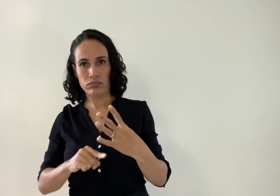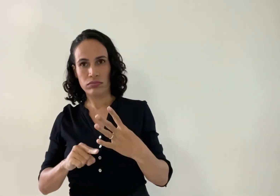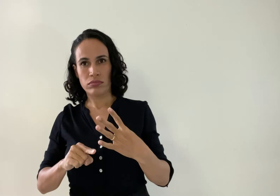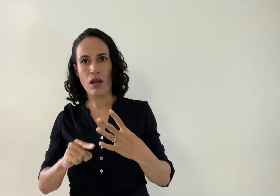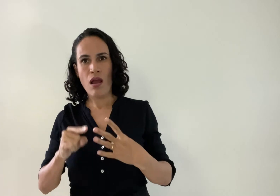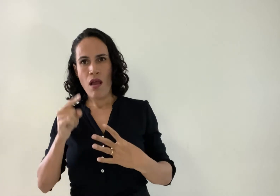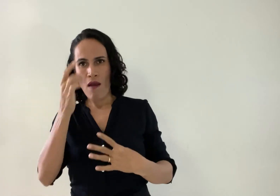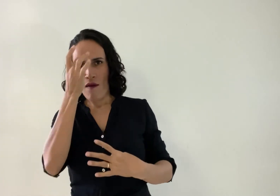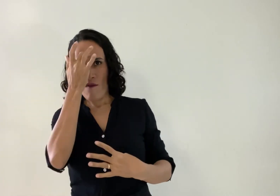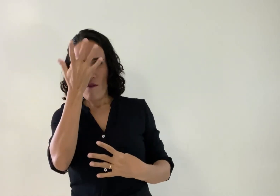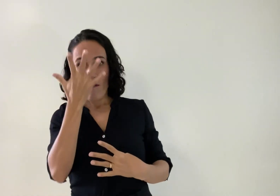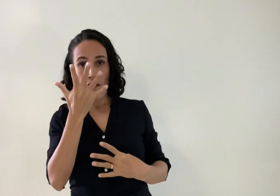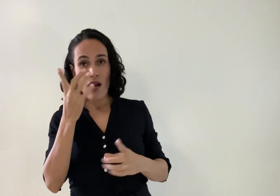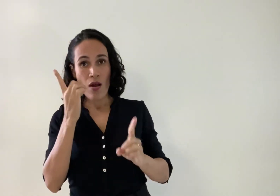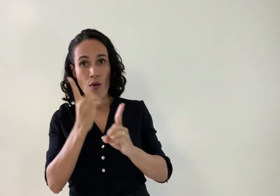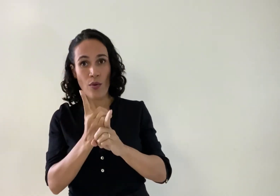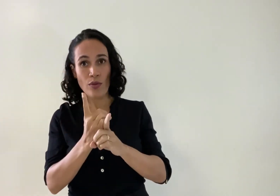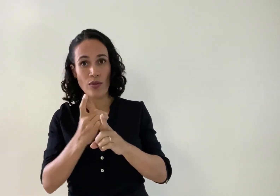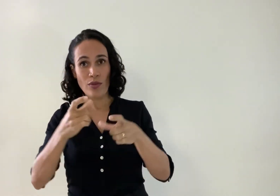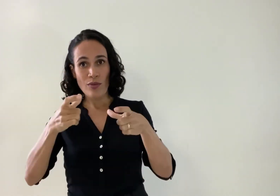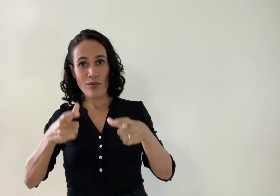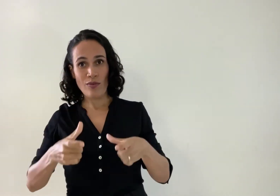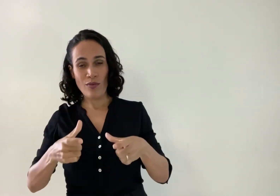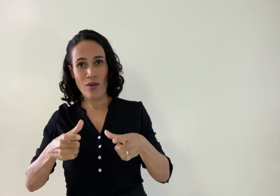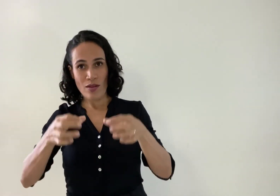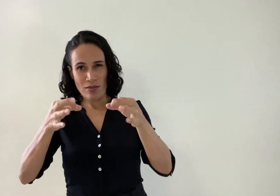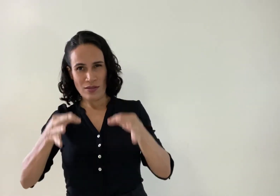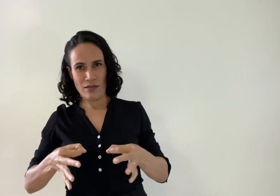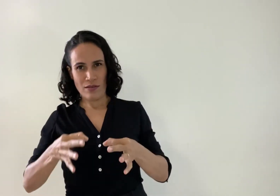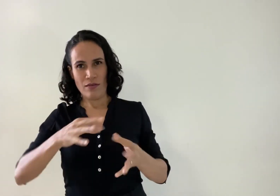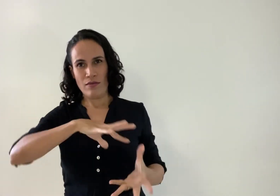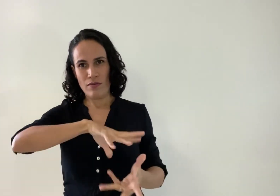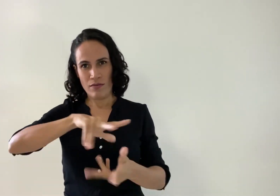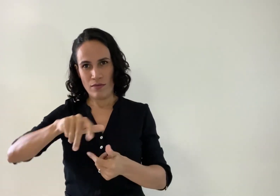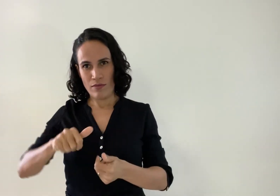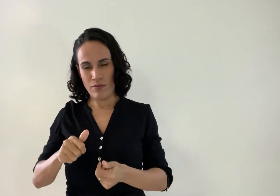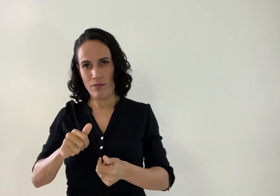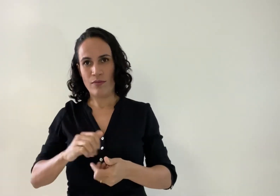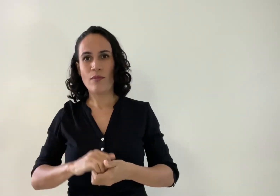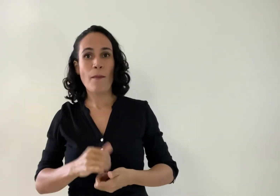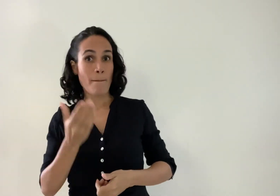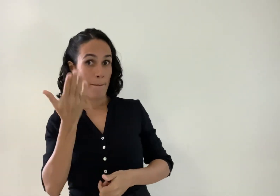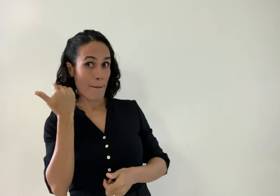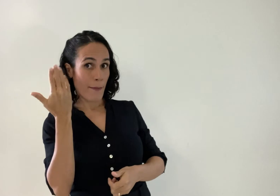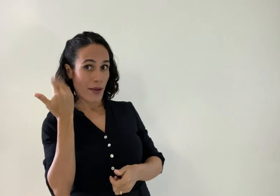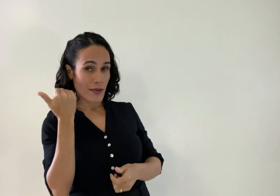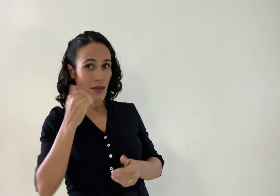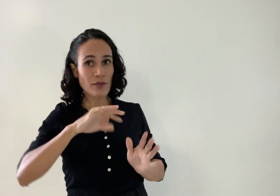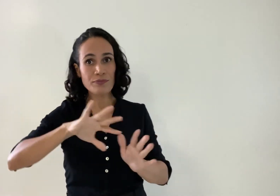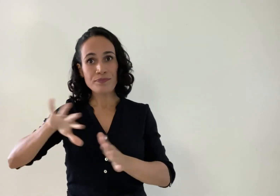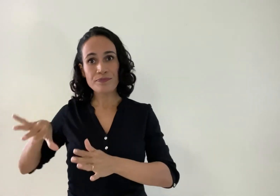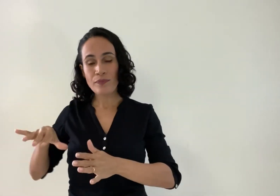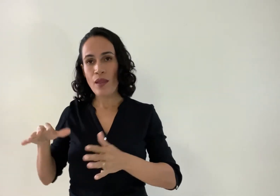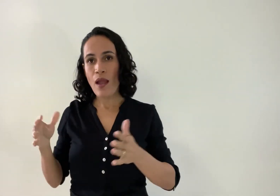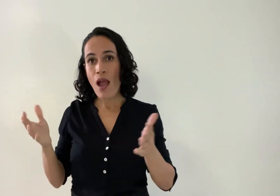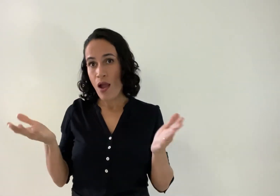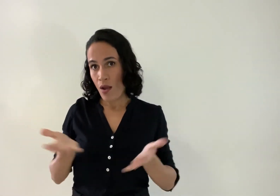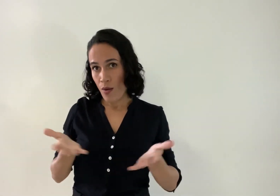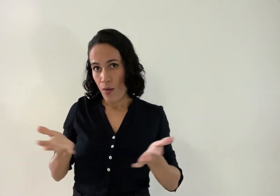nós conseguimos nos localizar por coordenadas, mas essas linhas nos ajudaram durante centenas de